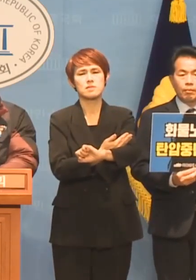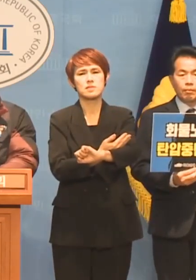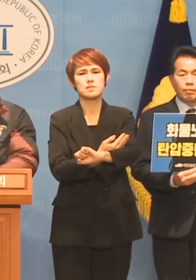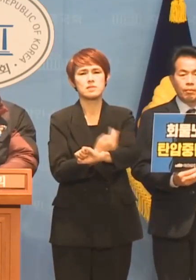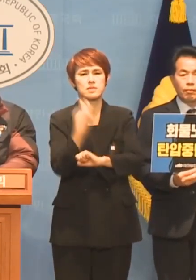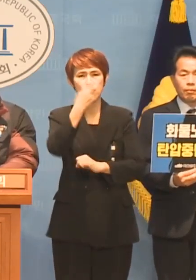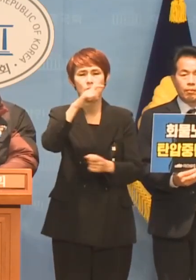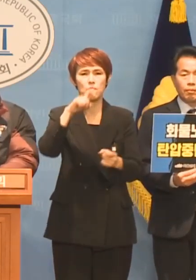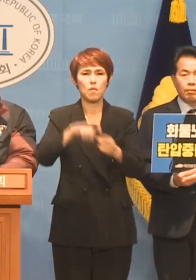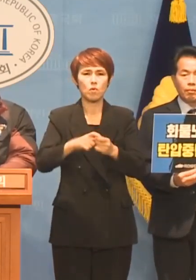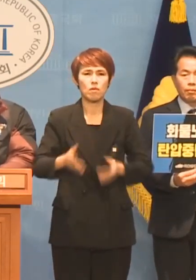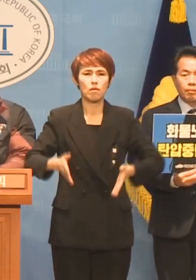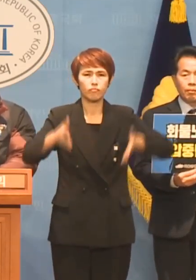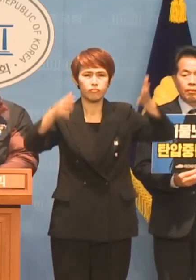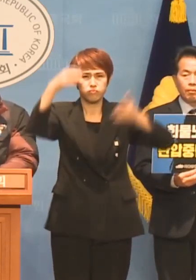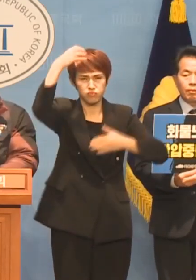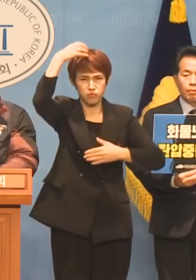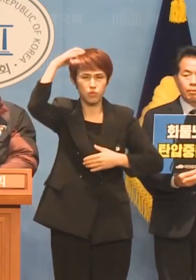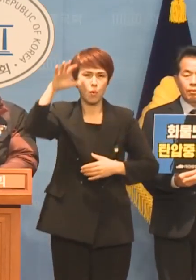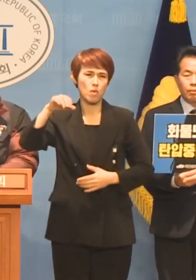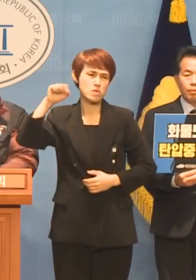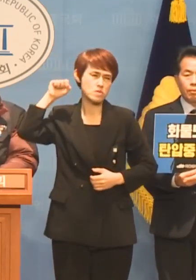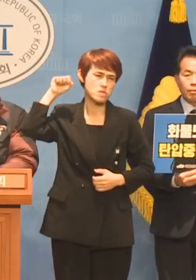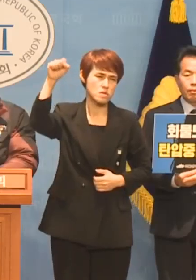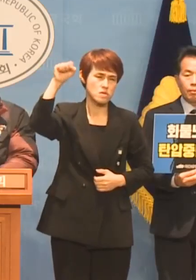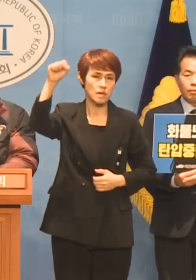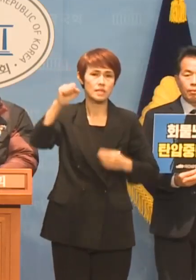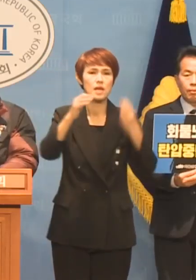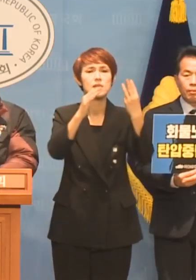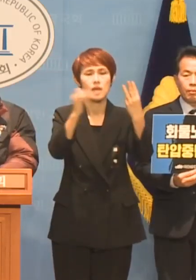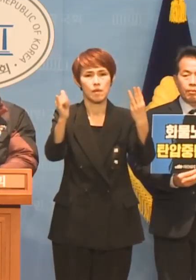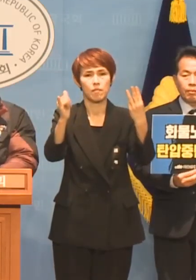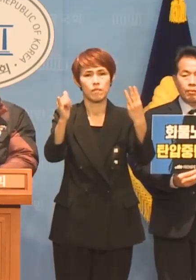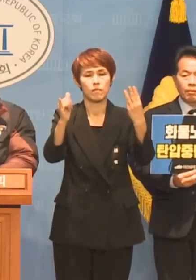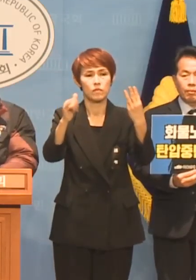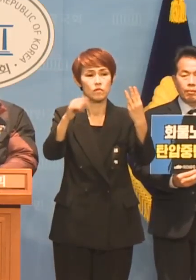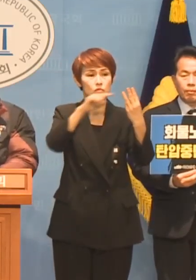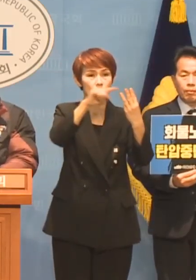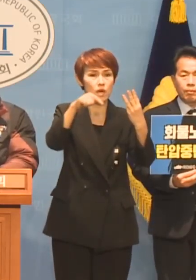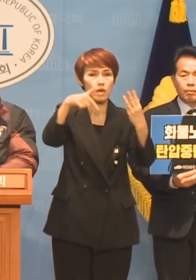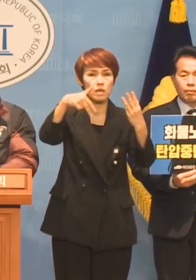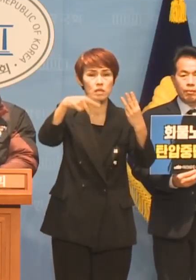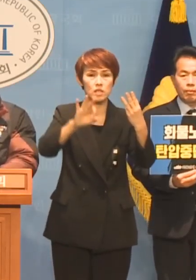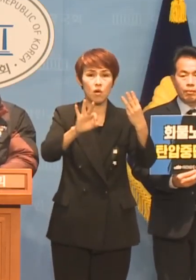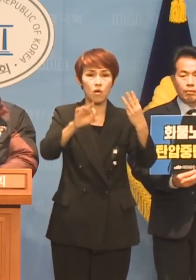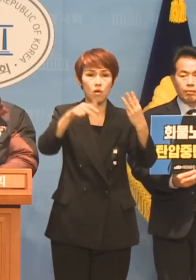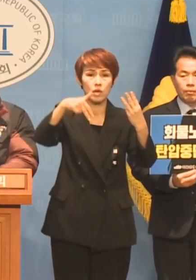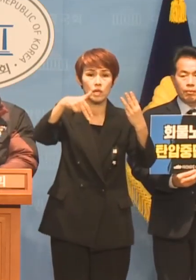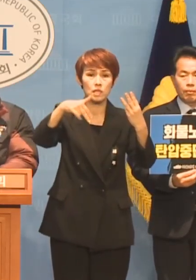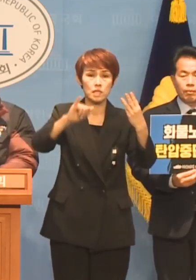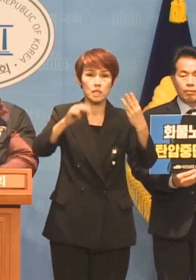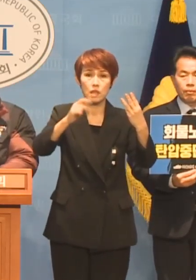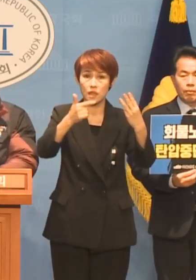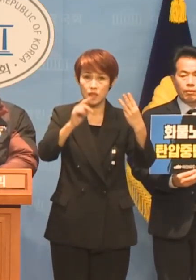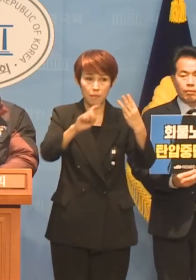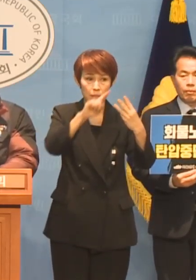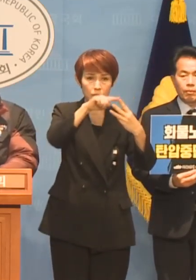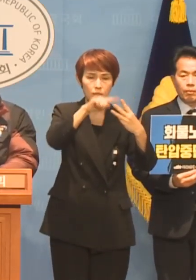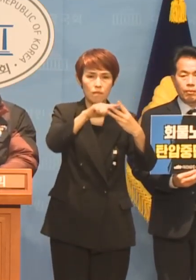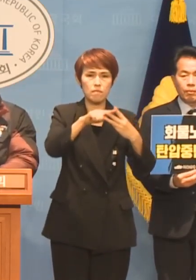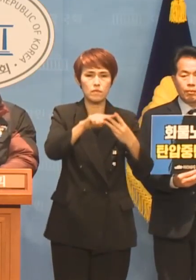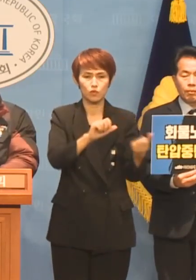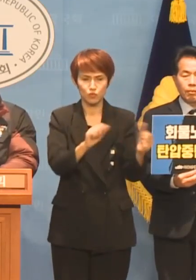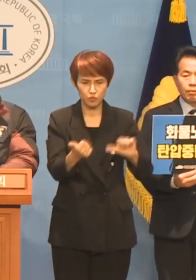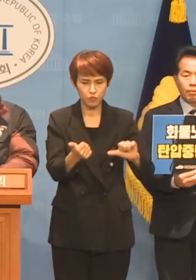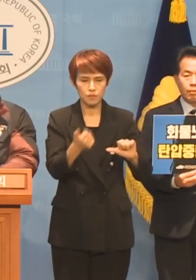허브센터 고공에 올라가신 세 분의 동지 중 정기남 동지는 유서를 가슴에 품고 고공에 올라갔습니다. 지역